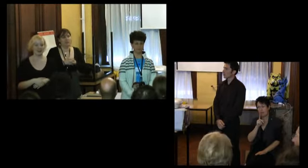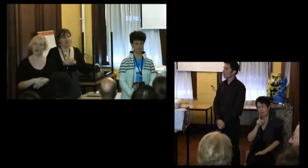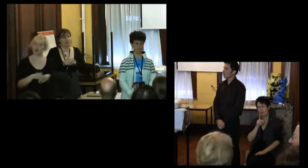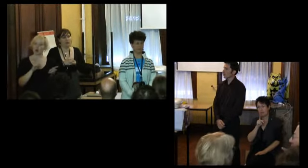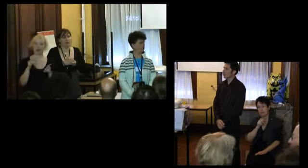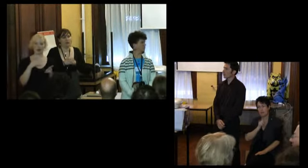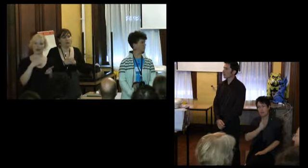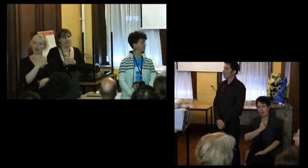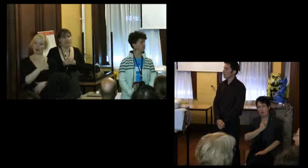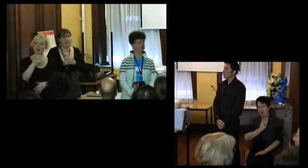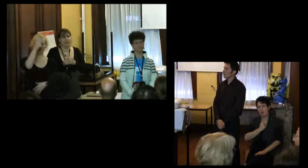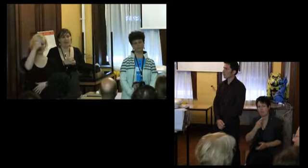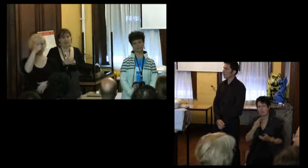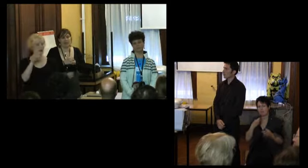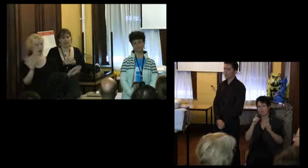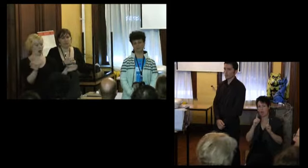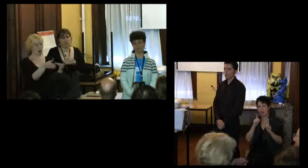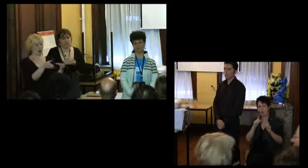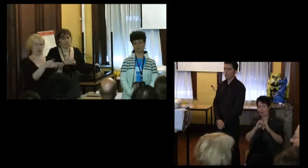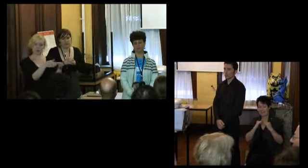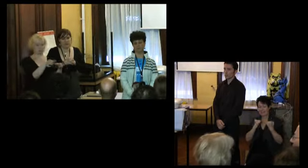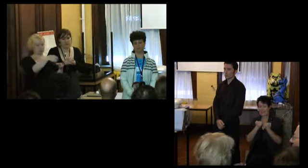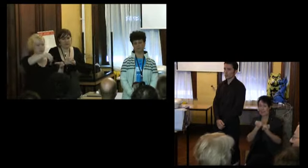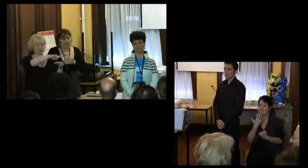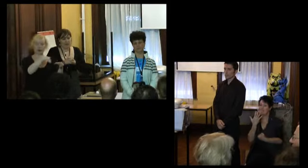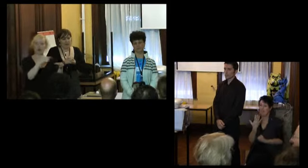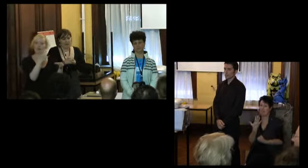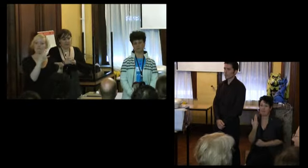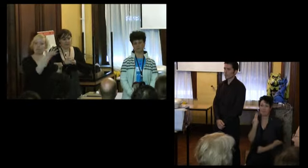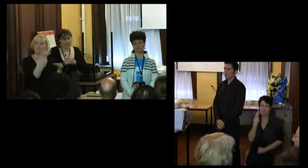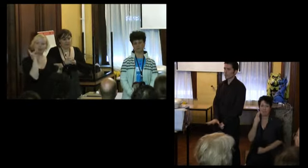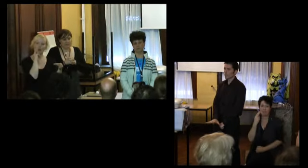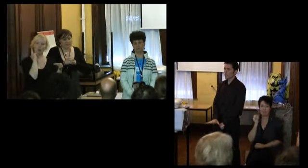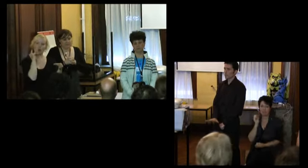I am in charge of a team of 5 deaf presenters.